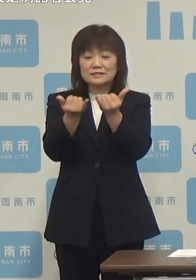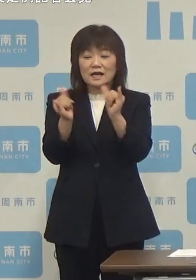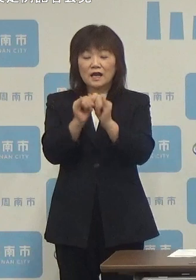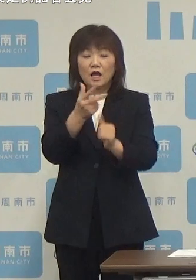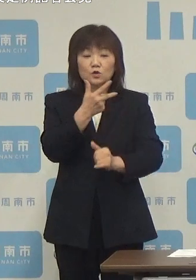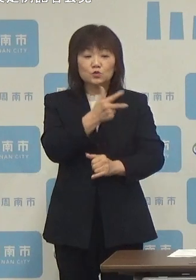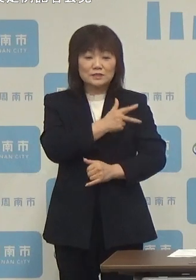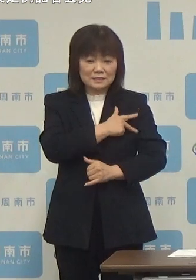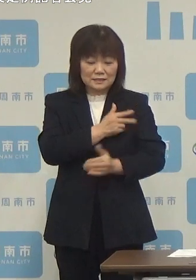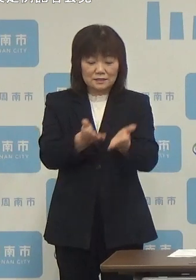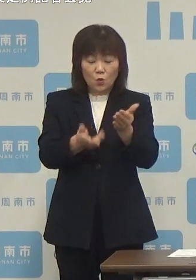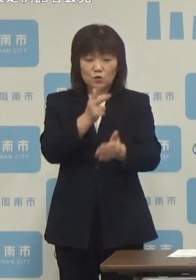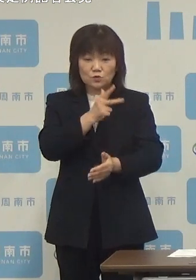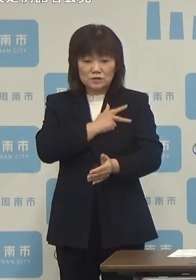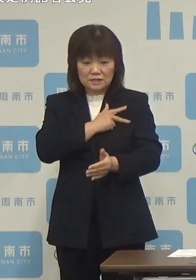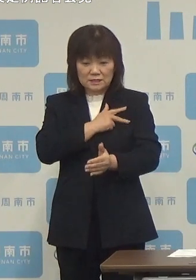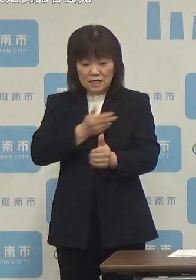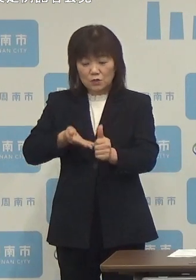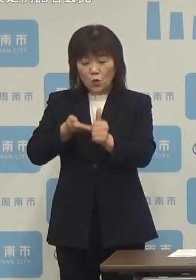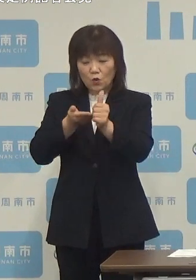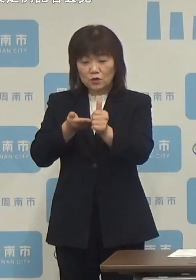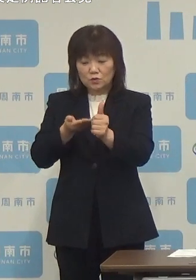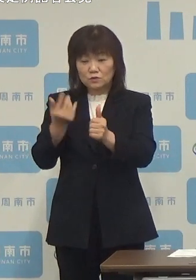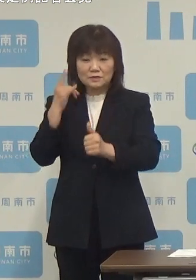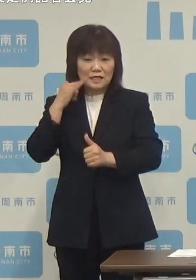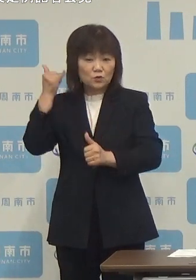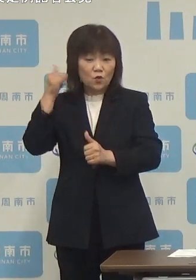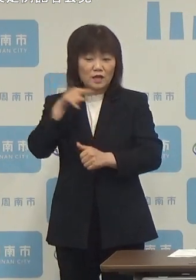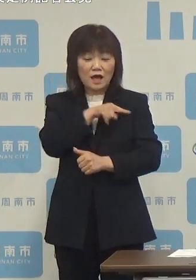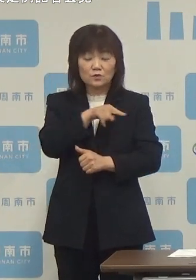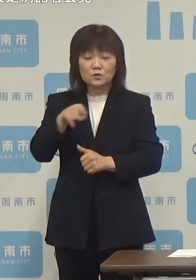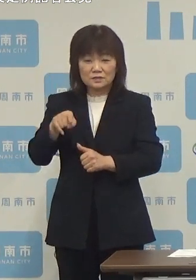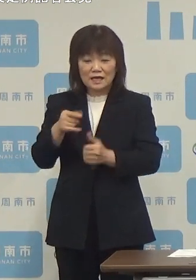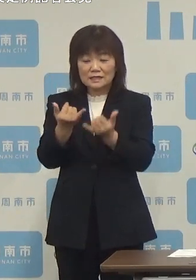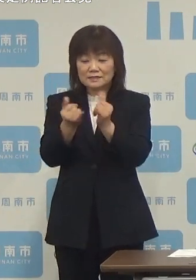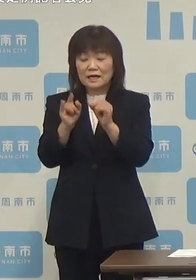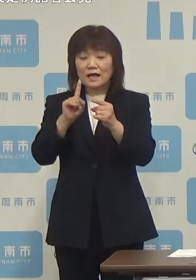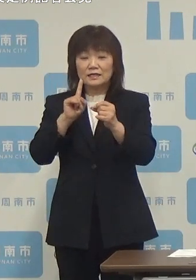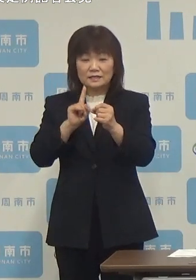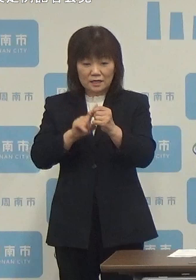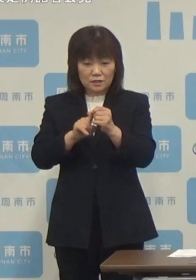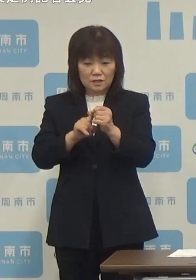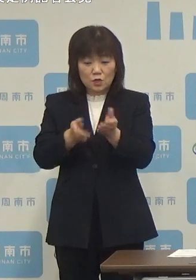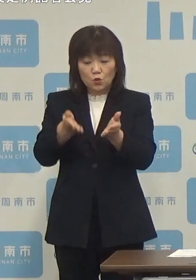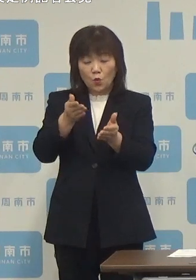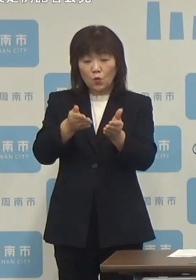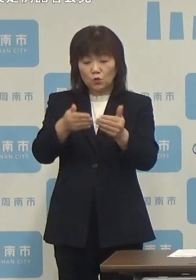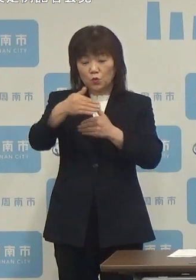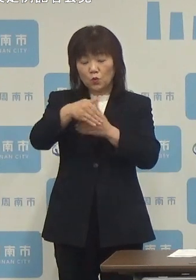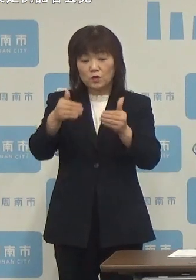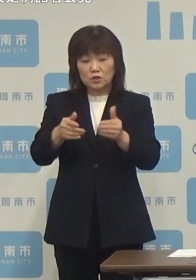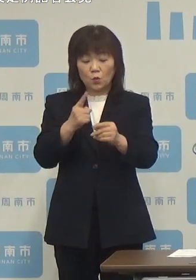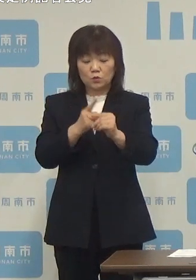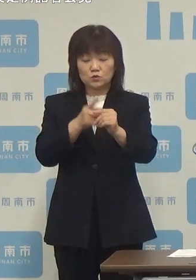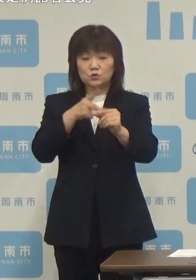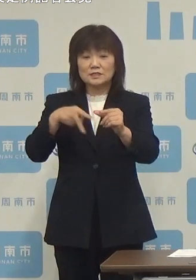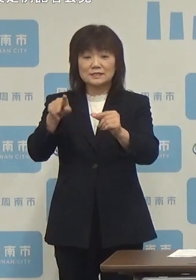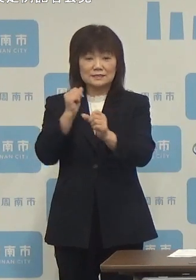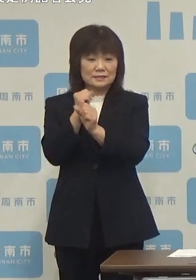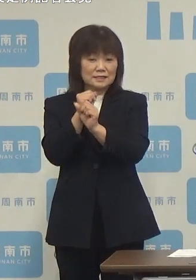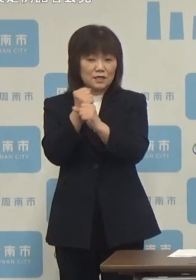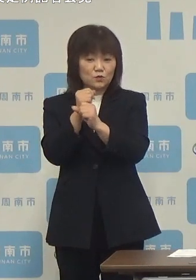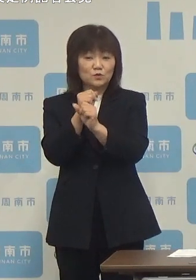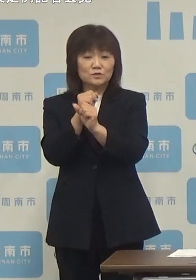士、保育士、養育里親として社会的養護の領域を中心に研究